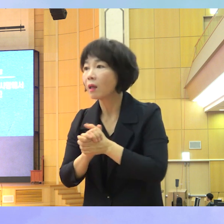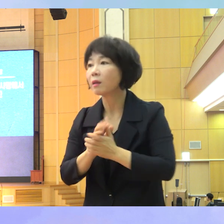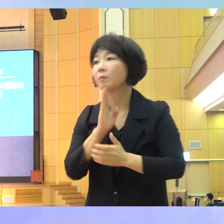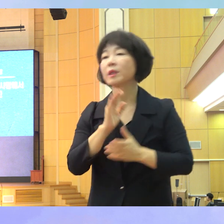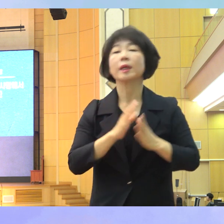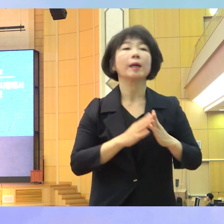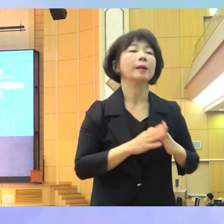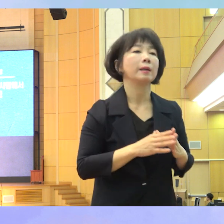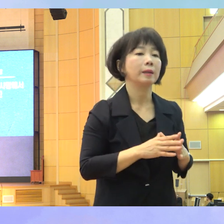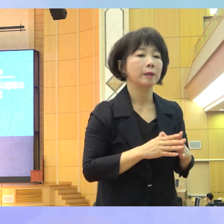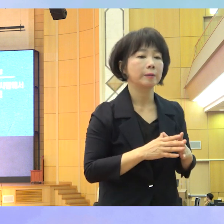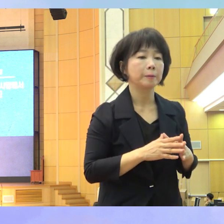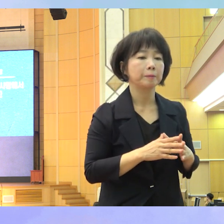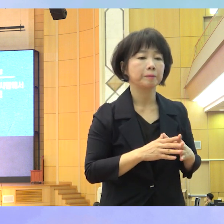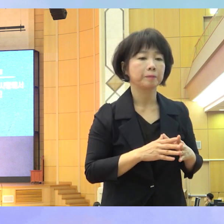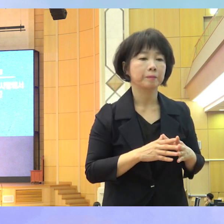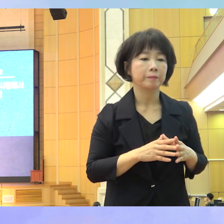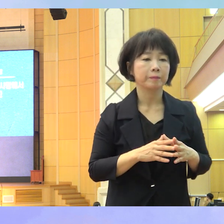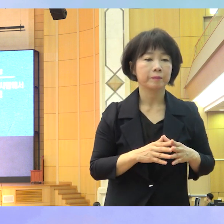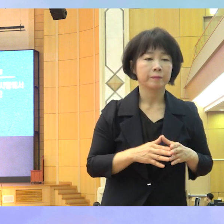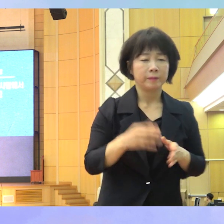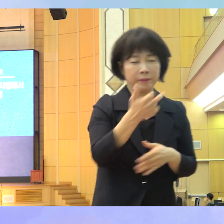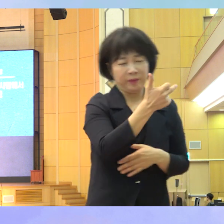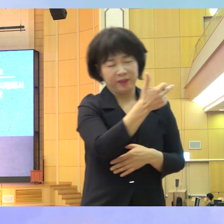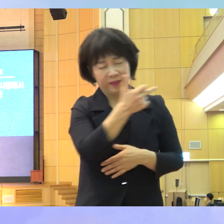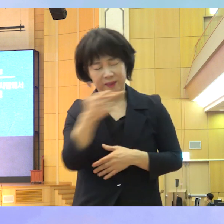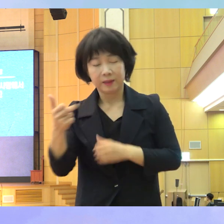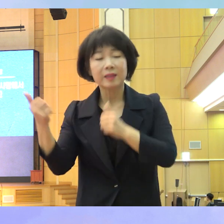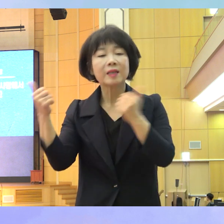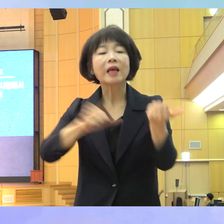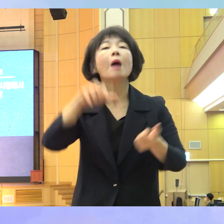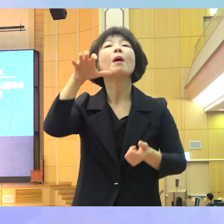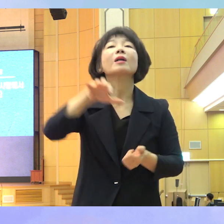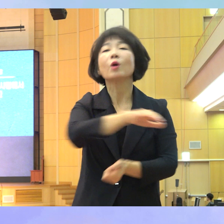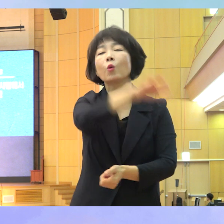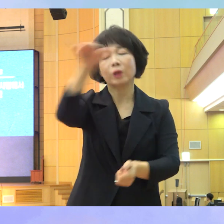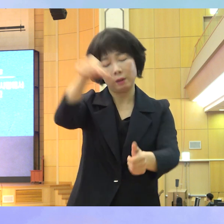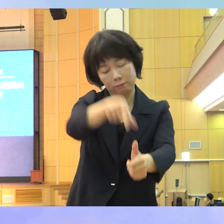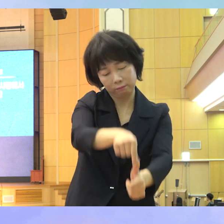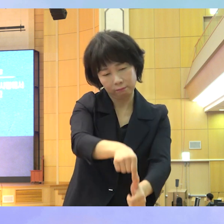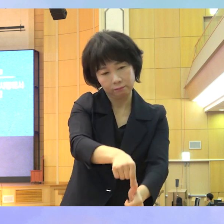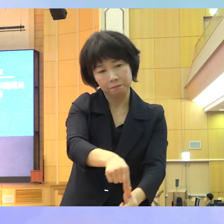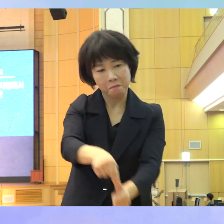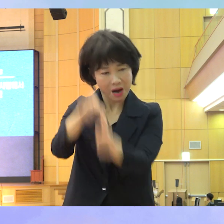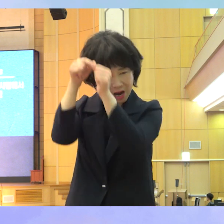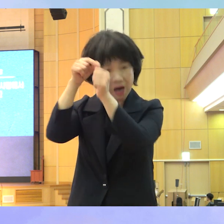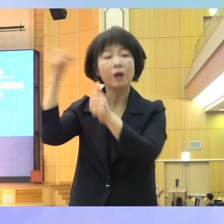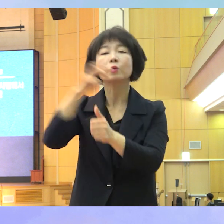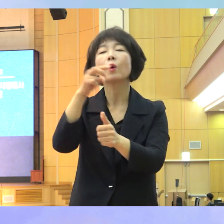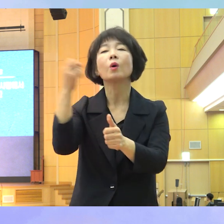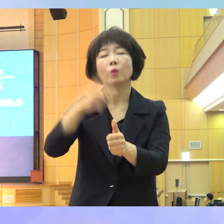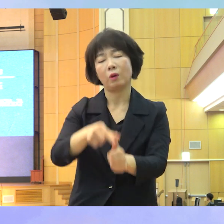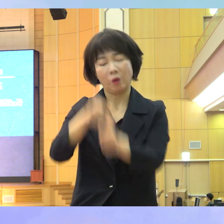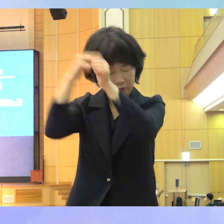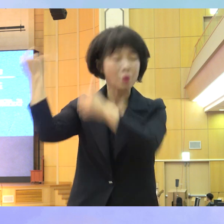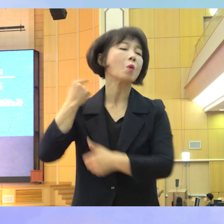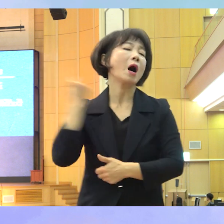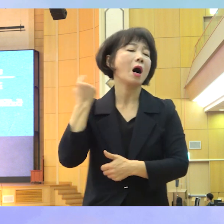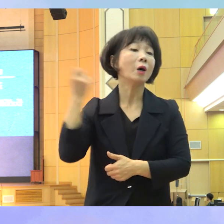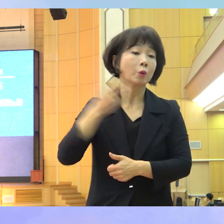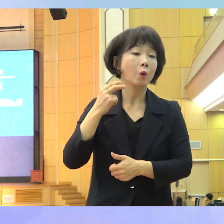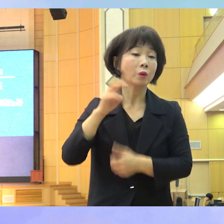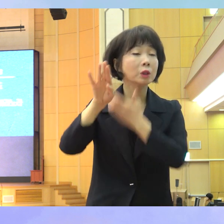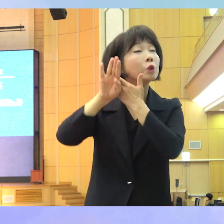10절 보겠습니다. 그가 이같이 큰 사망에서 우리를 건지셨고 또 건지시리라.